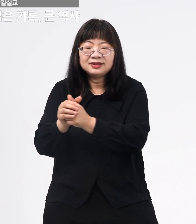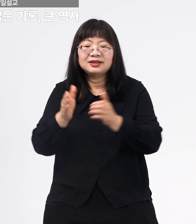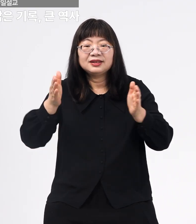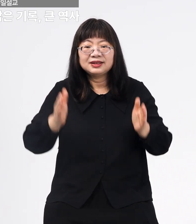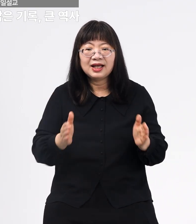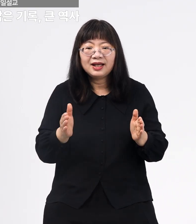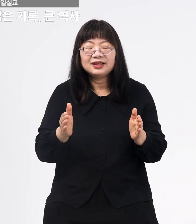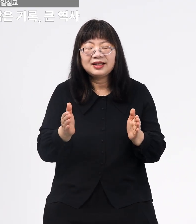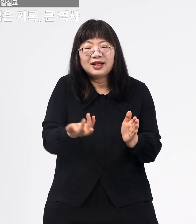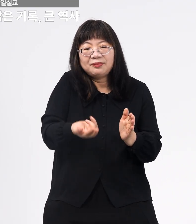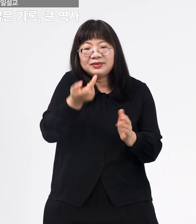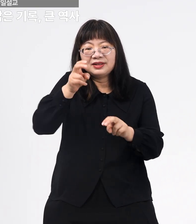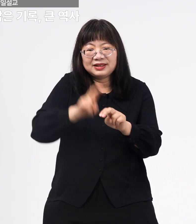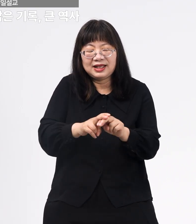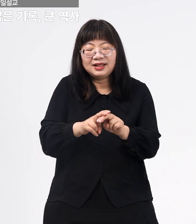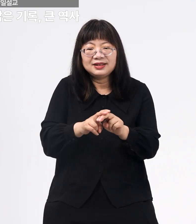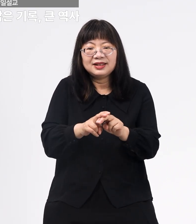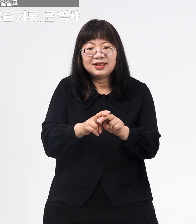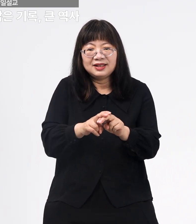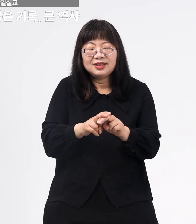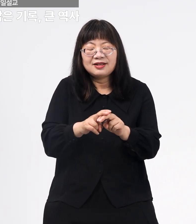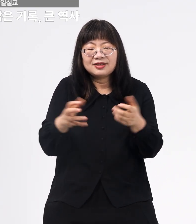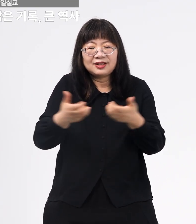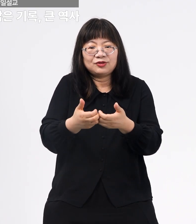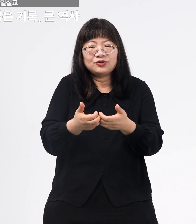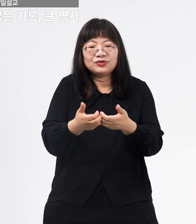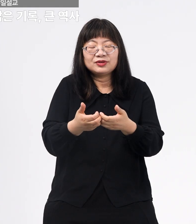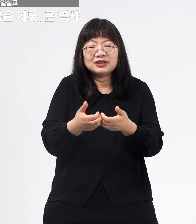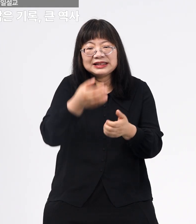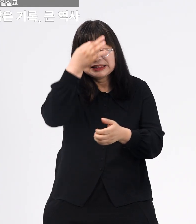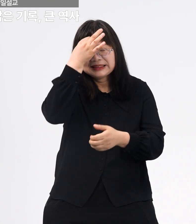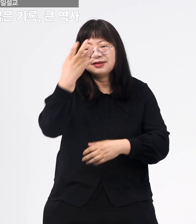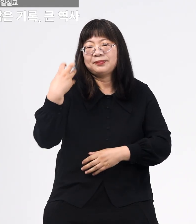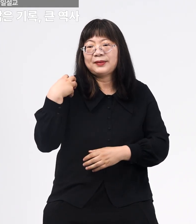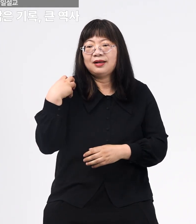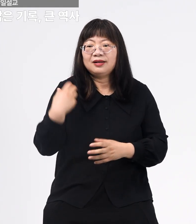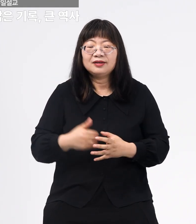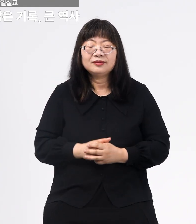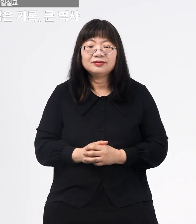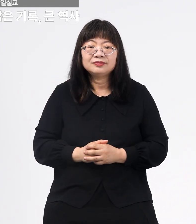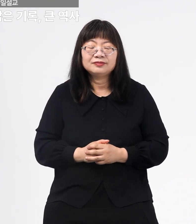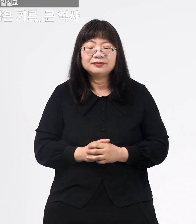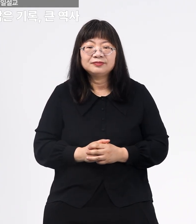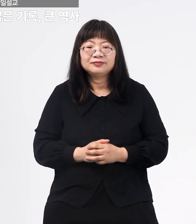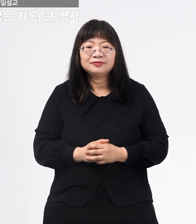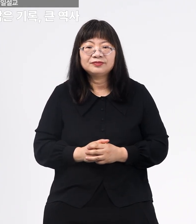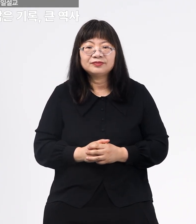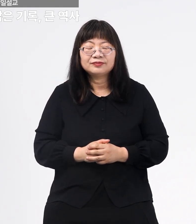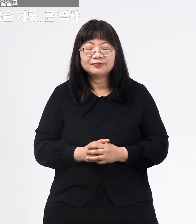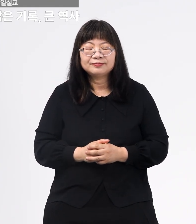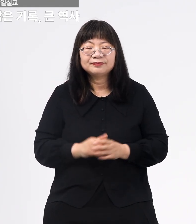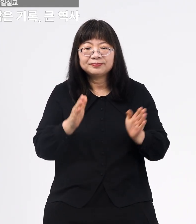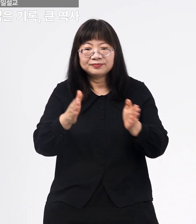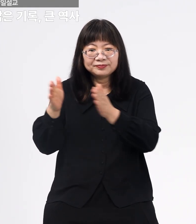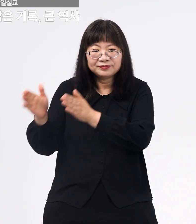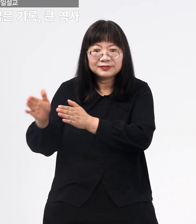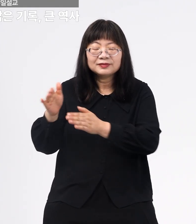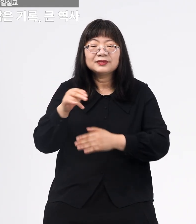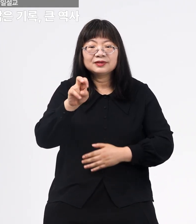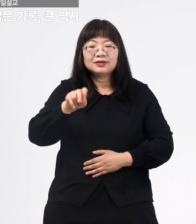채워주는 그런 역할을 해요. 자, 우리는 이제 삼갈에 대해서는 어느 정도 소개를 받았습니다.